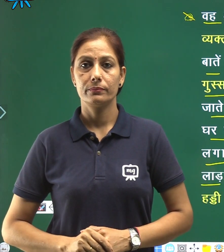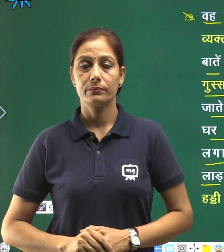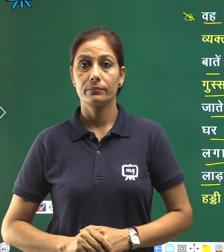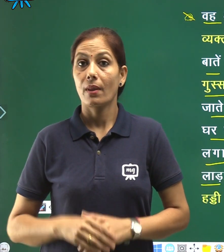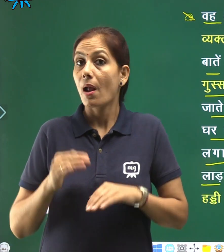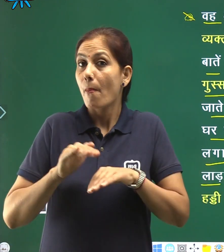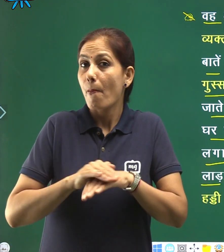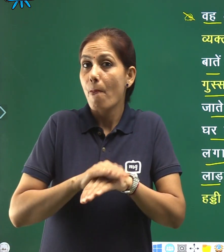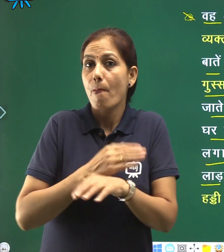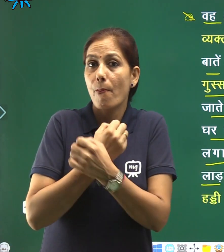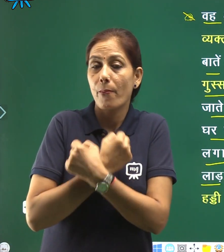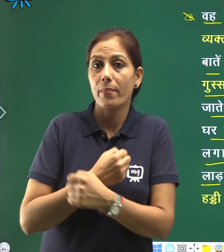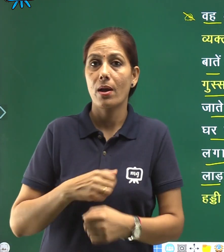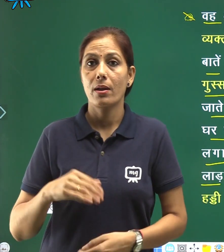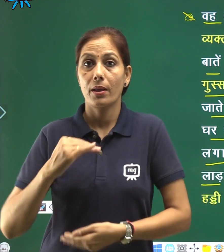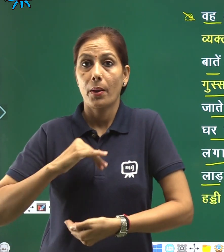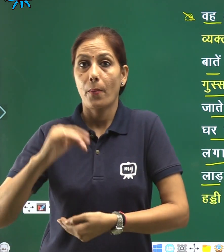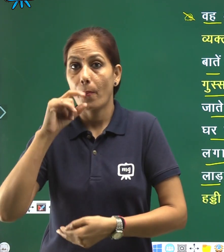लाडले बेटे के